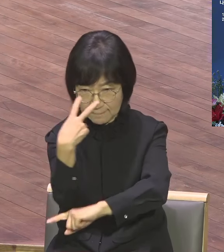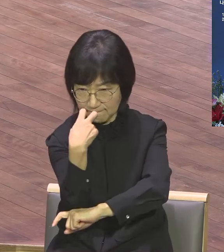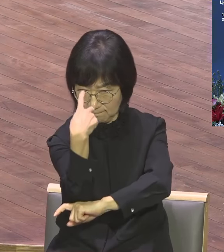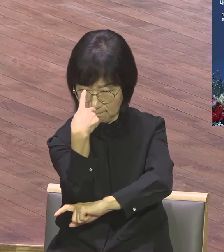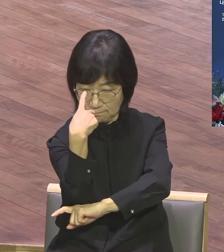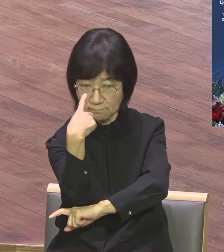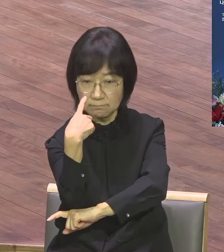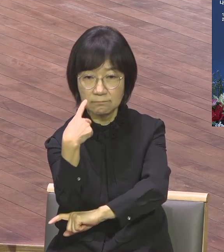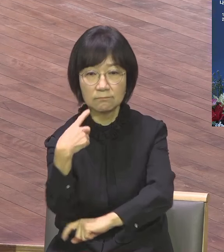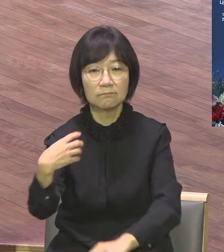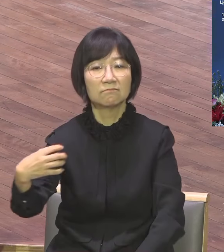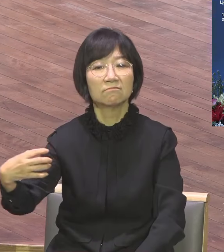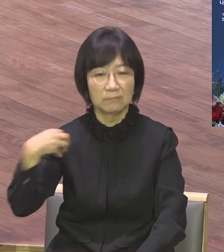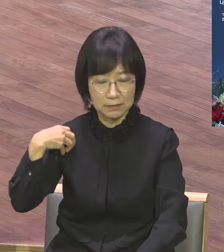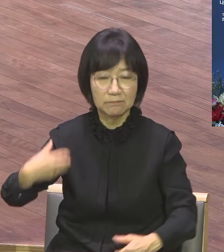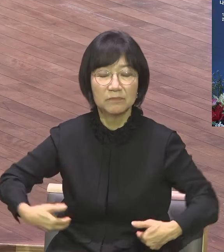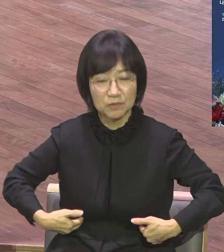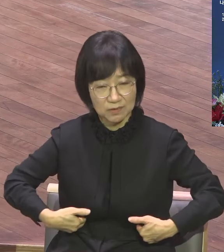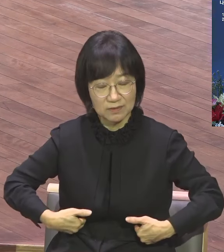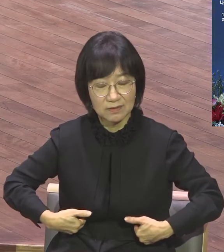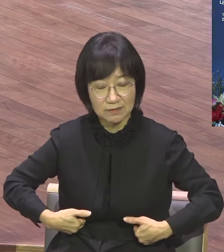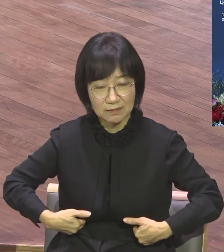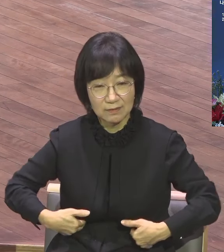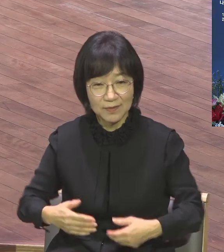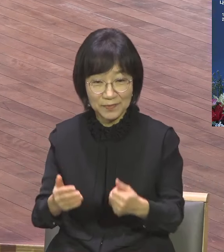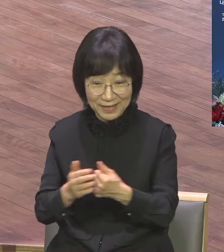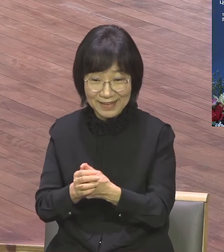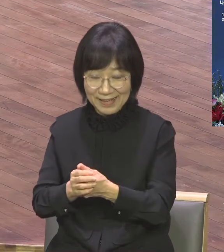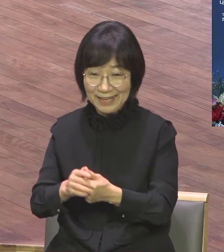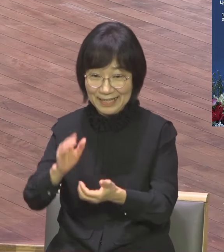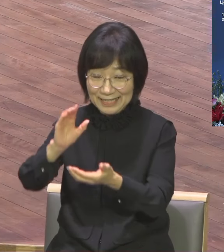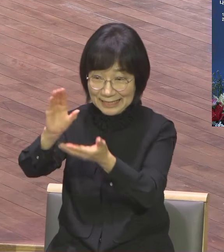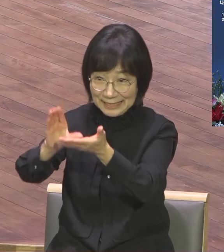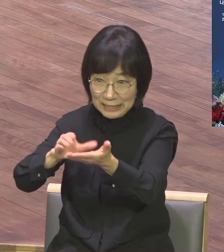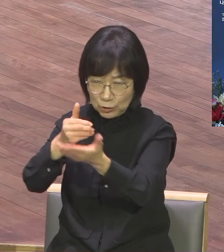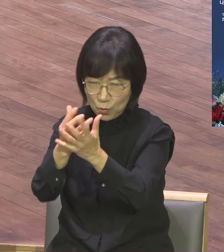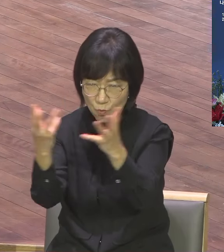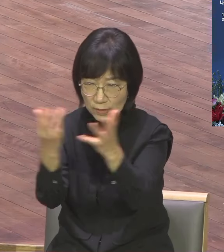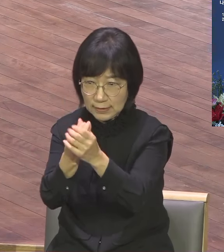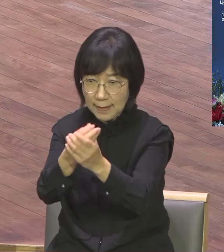됩니다. 이들의 삶 속에 그리스도의 절대 망대를